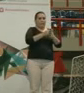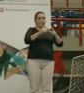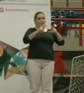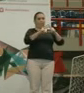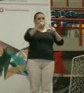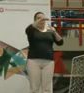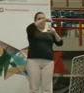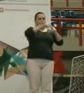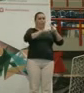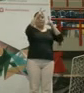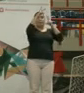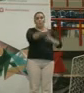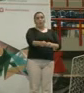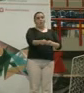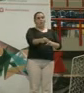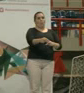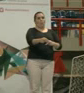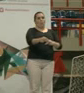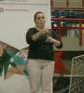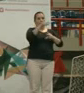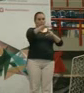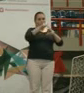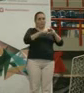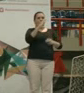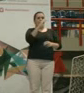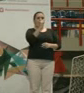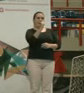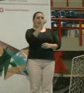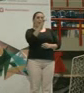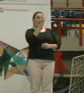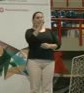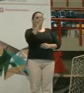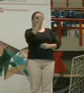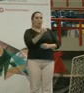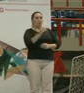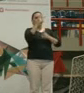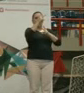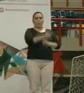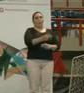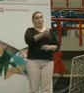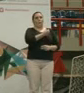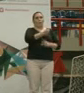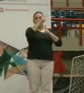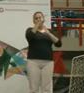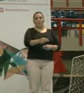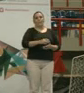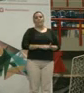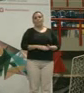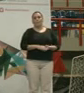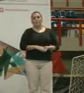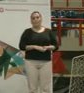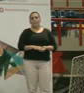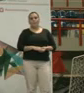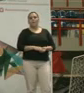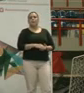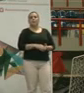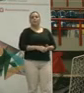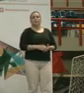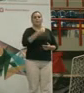dois lados iguais têm que ser os dois catetos. Tá certo isso? Beleza. Quanto era um cateto aí? Quanto